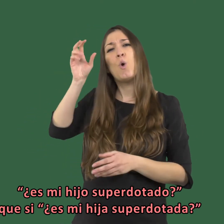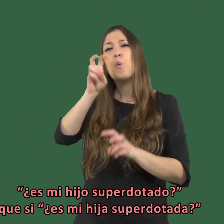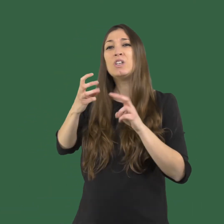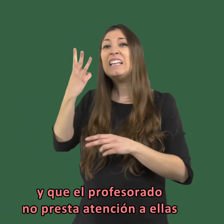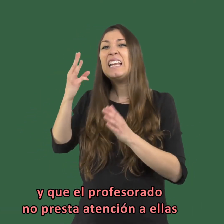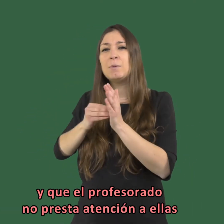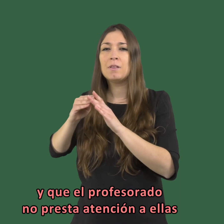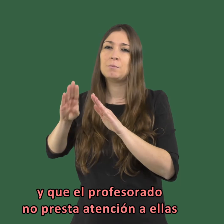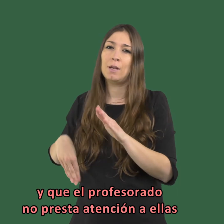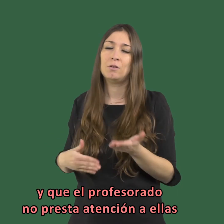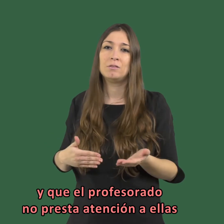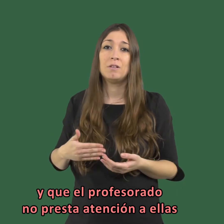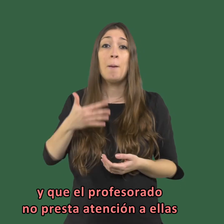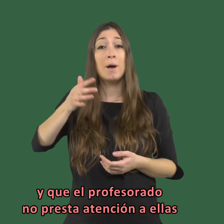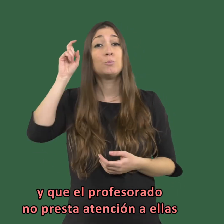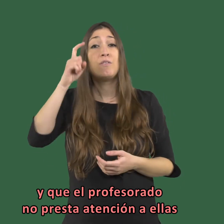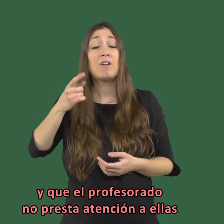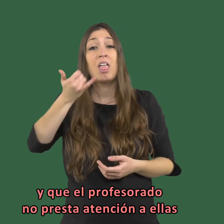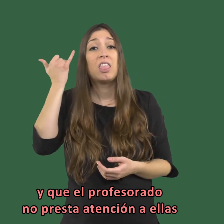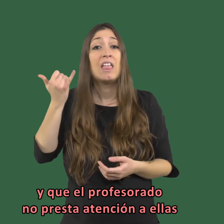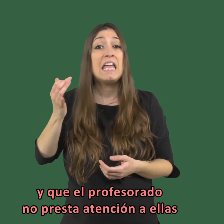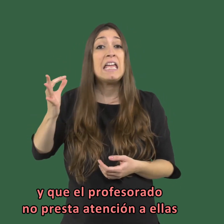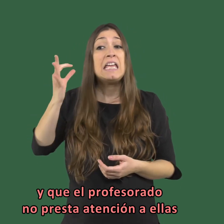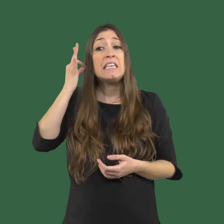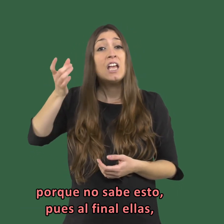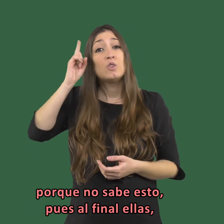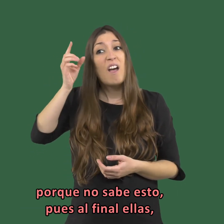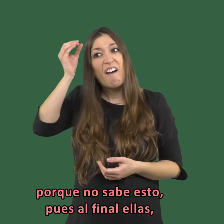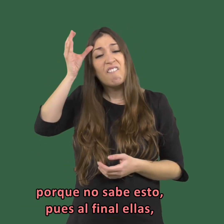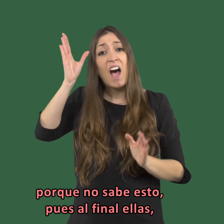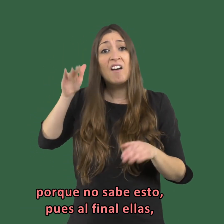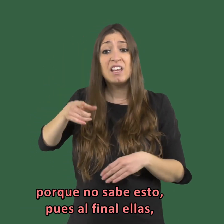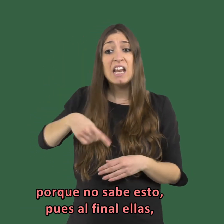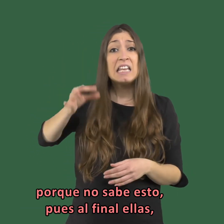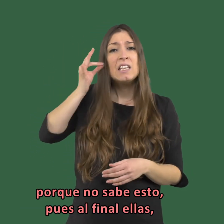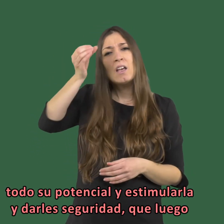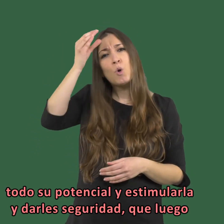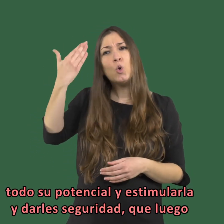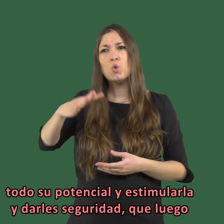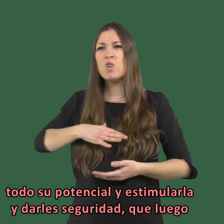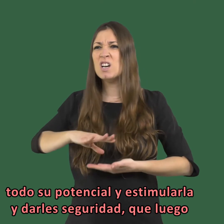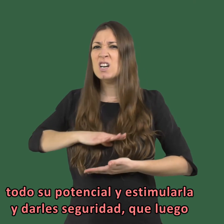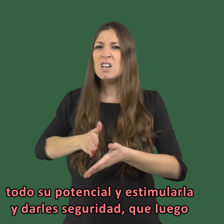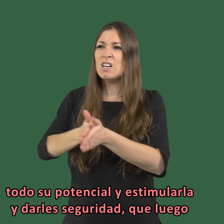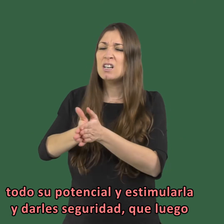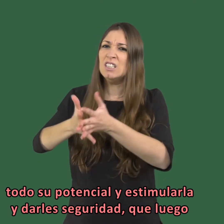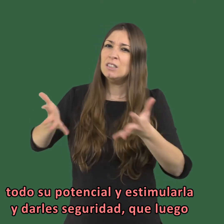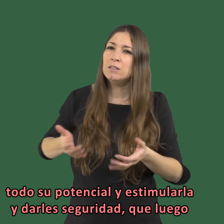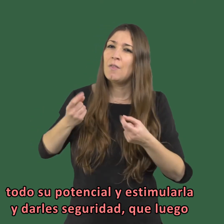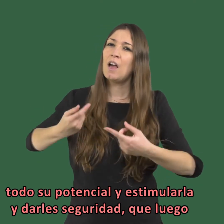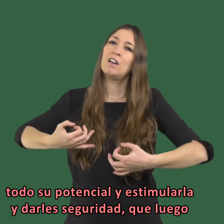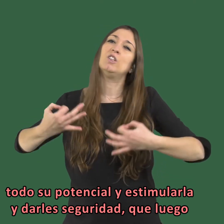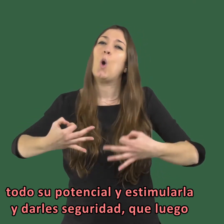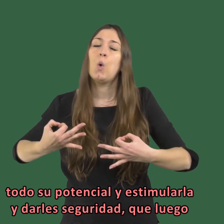superdotada, y que el profesorado no presta atención a ellas porque no sabe esto, pues al final ellas, todo su potencial, y estimularlas y